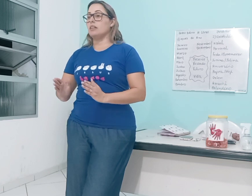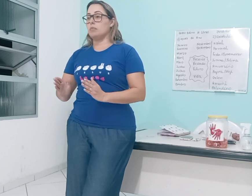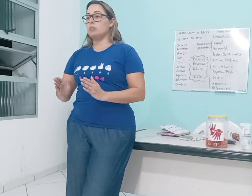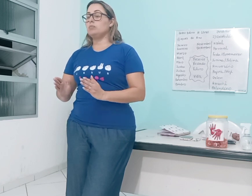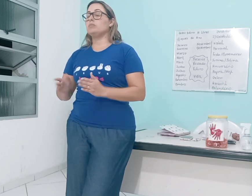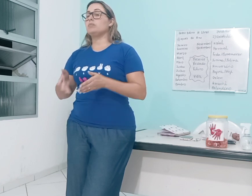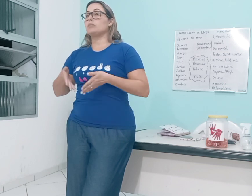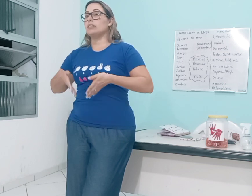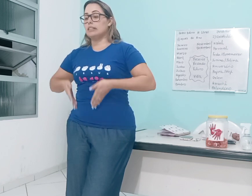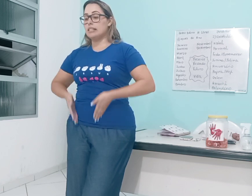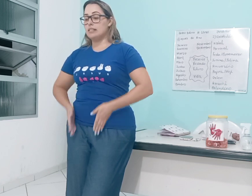Então,